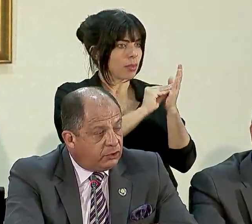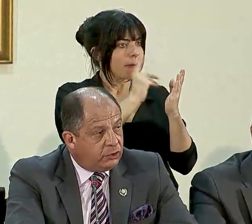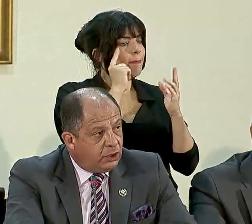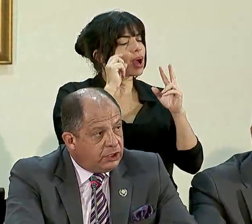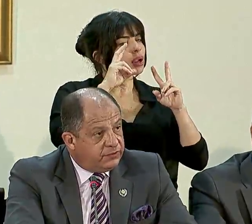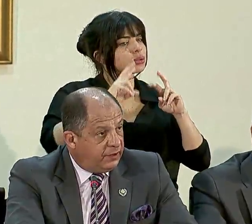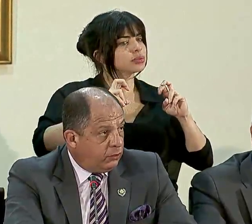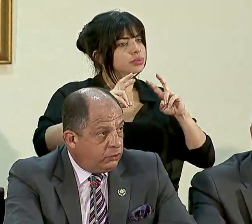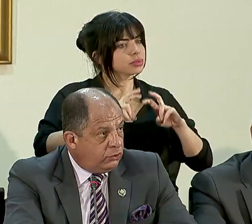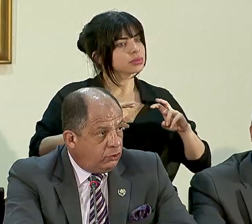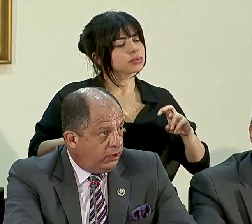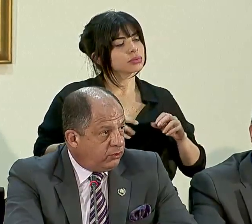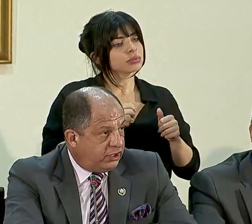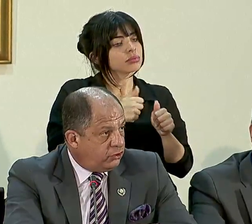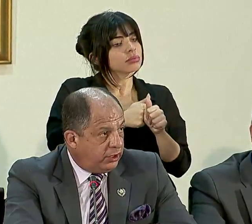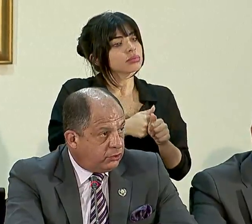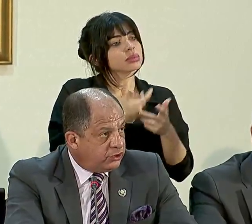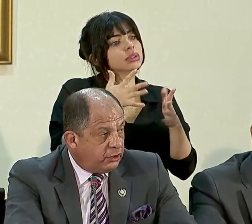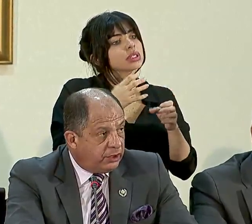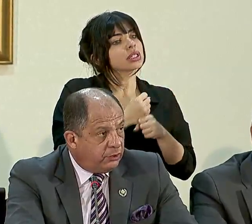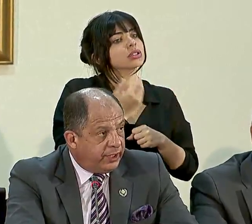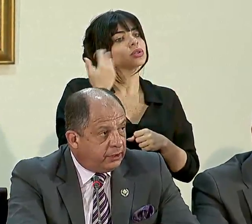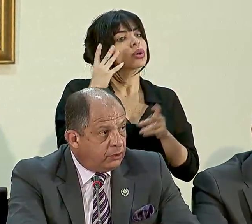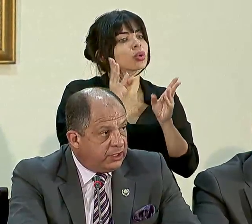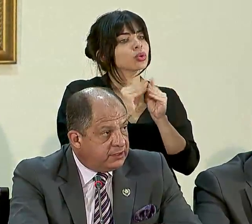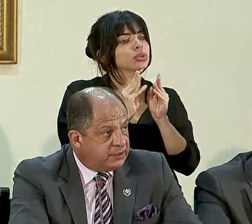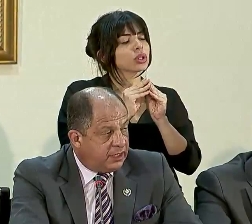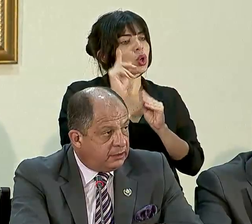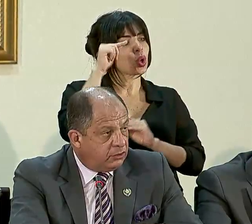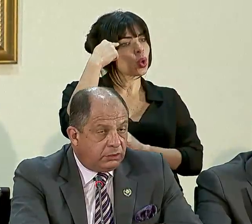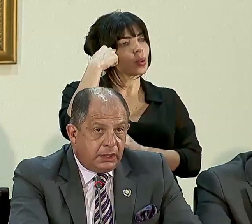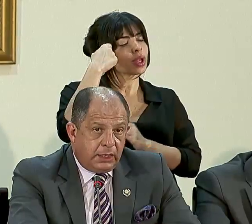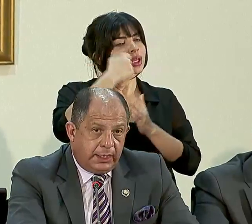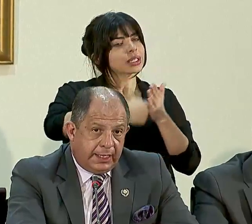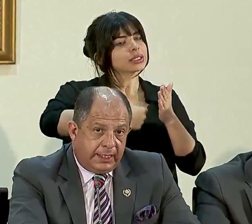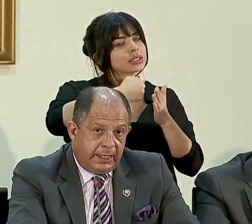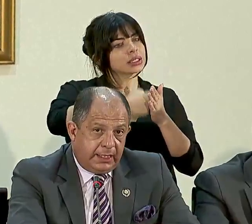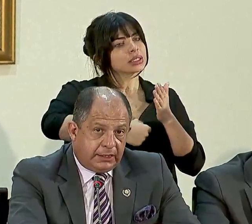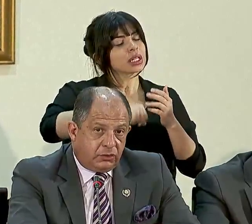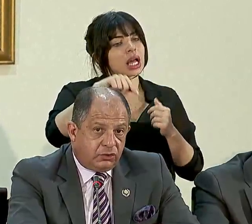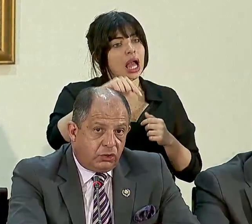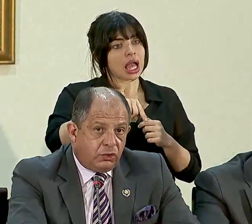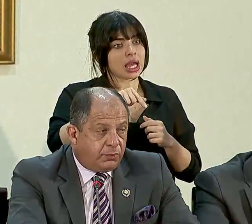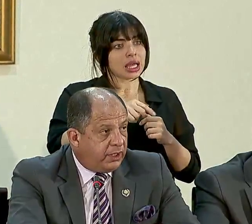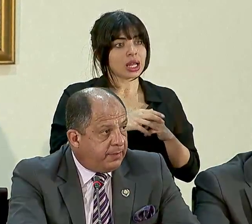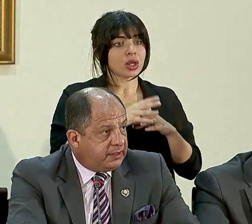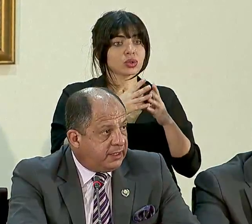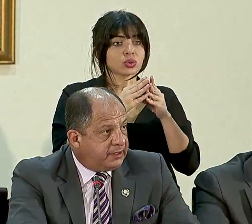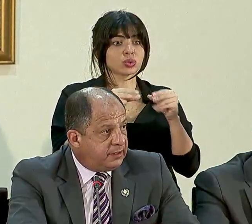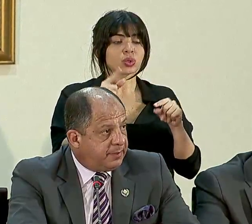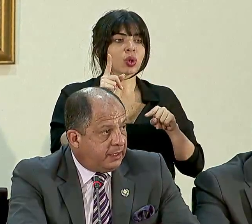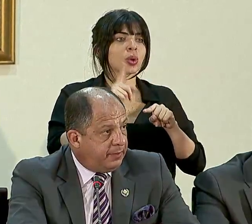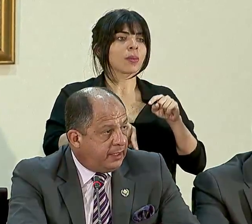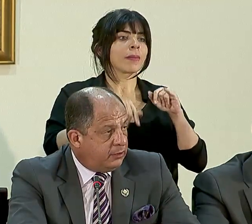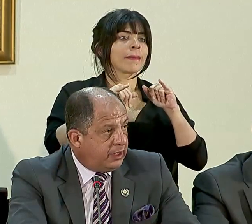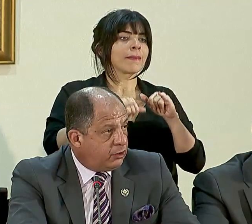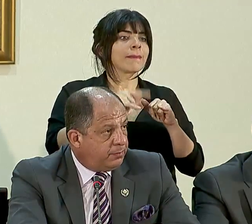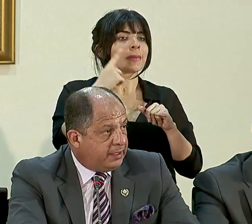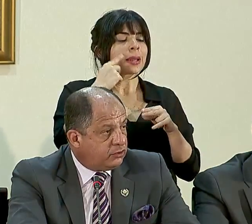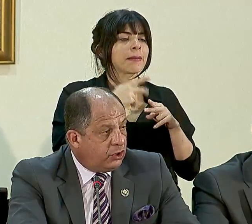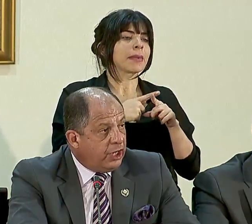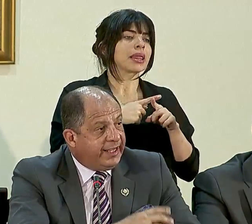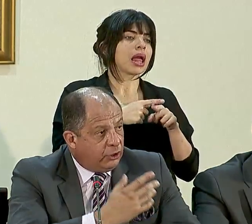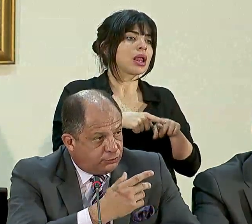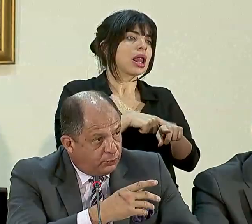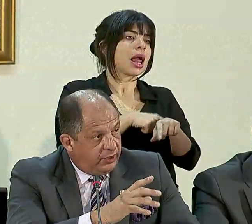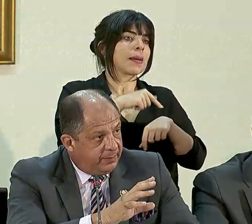hacer una revisión según lo hemos hecho en el Consejo de Gobierno, insistiendo que aquí la solución no puede mantenerse para el mediano y largo